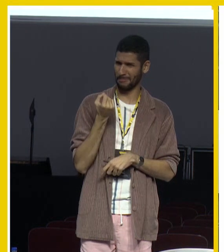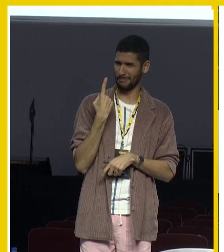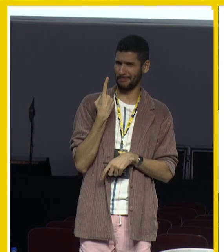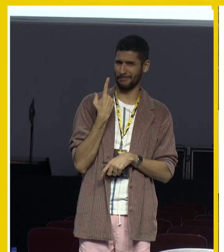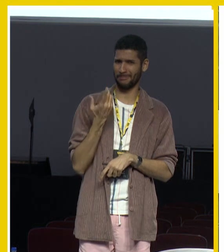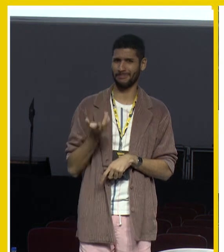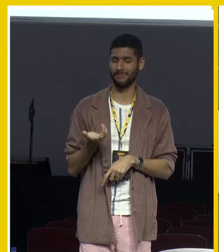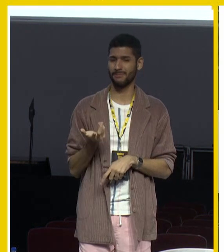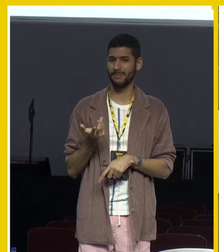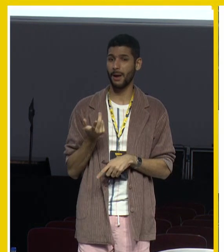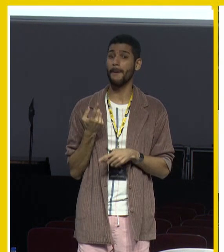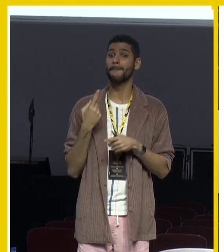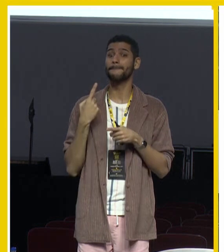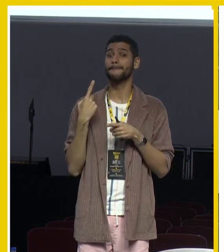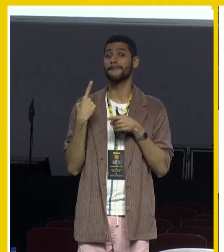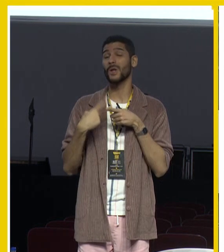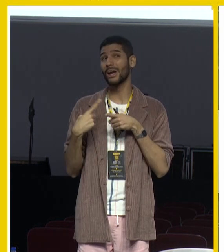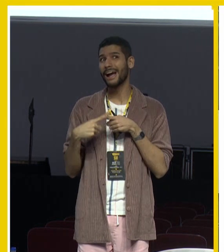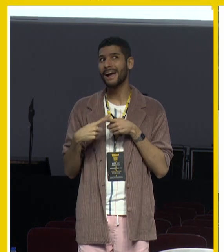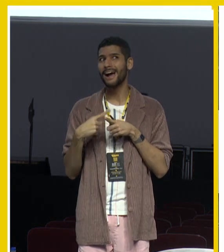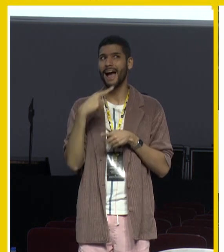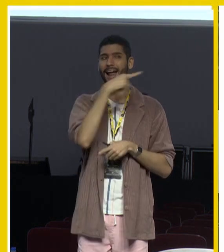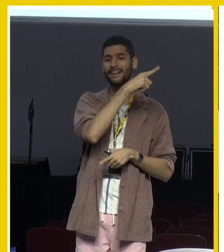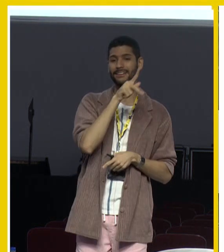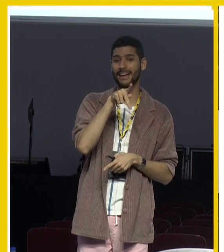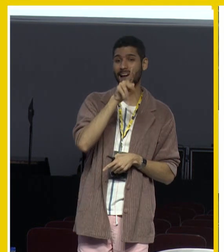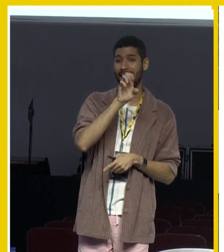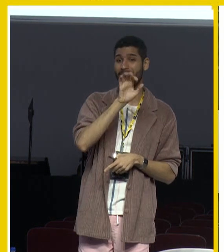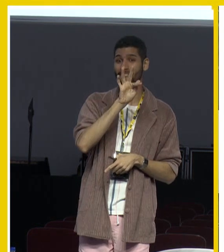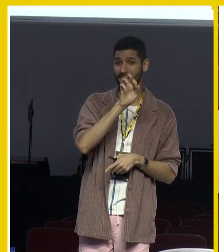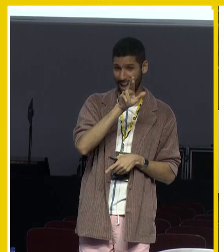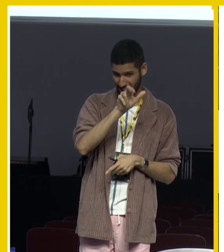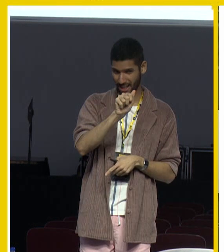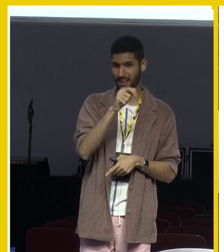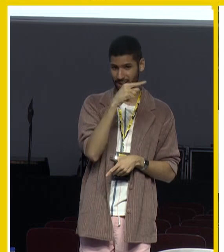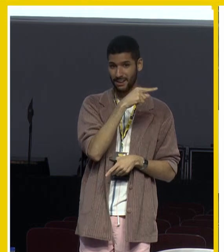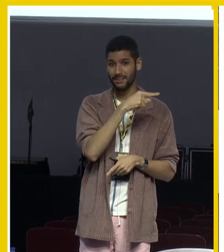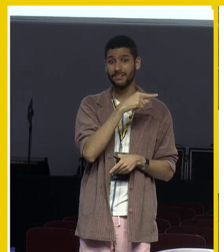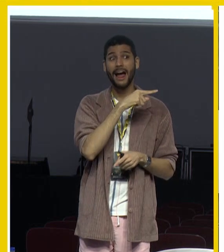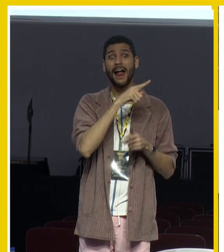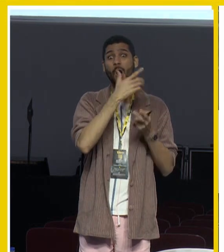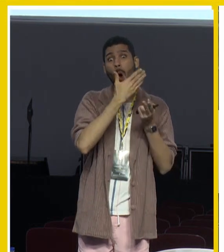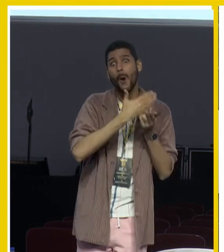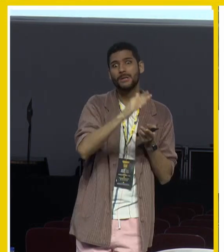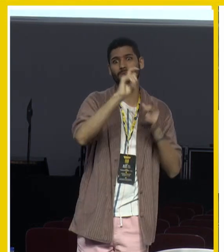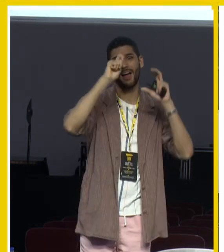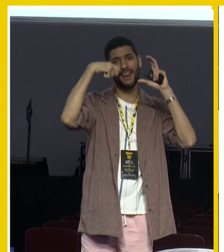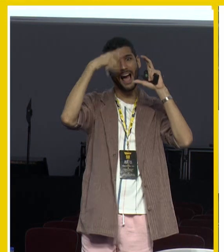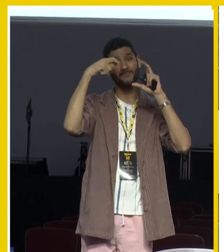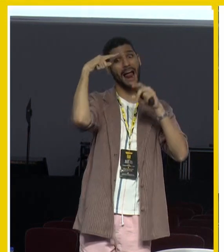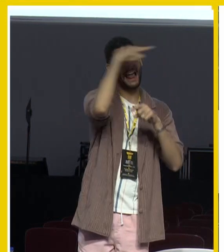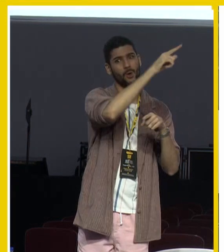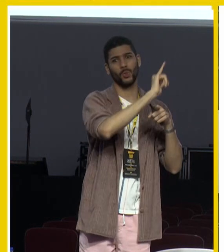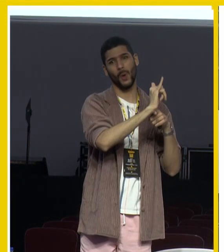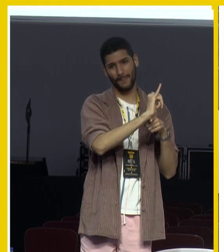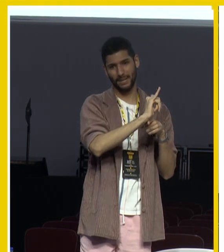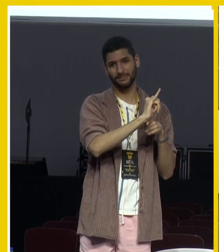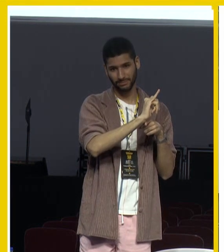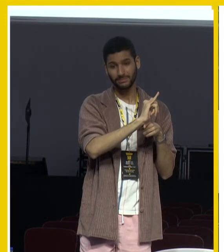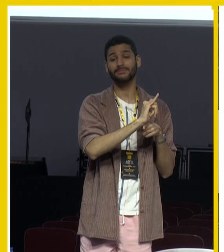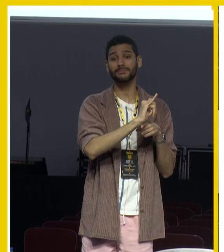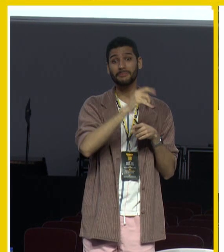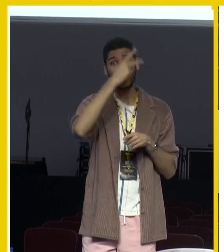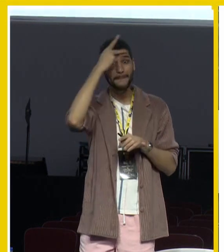mas como assim o canal num canal não porque a quebra ela começou a